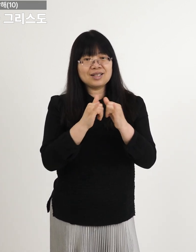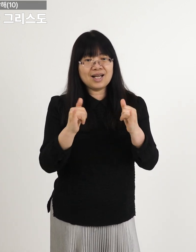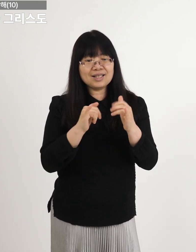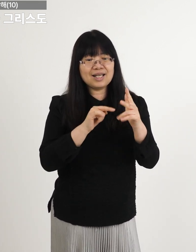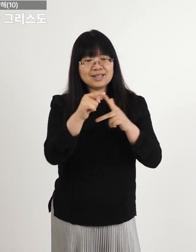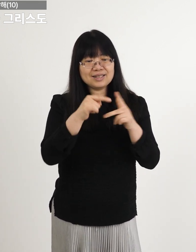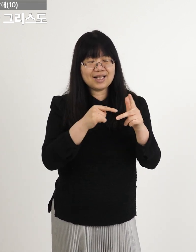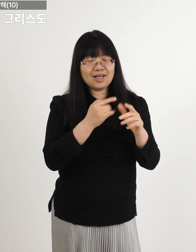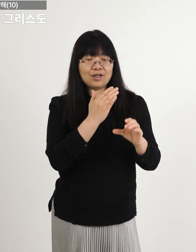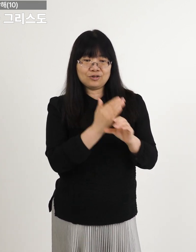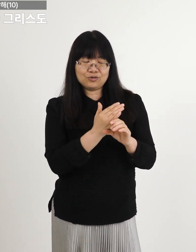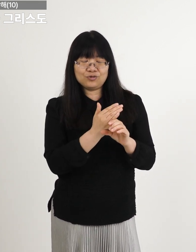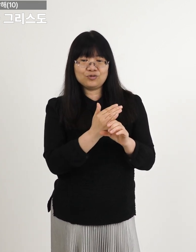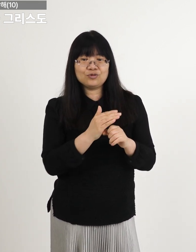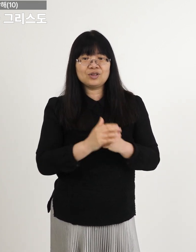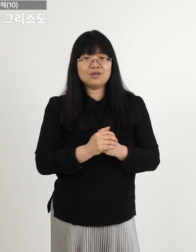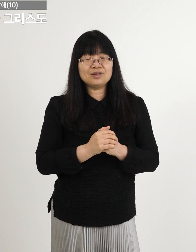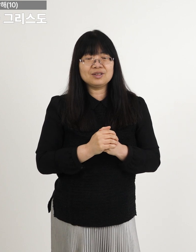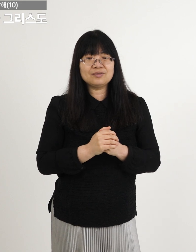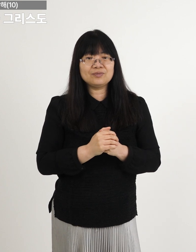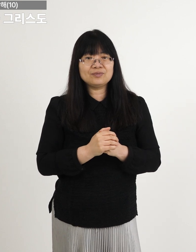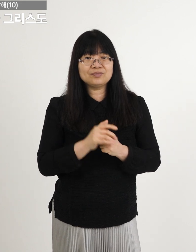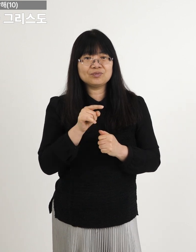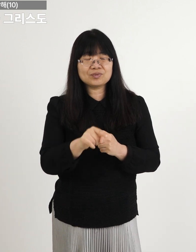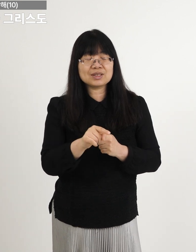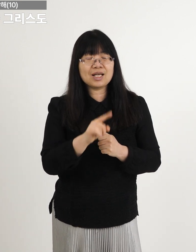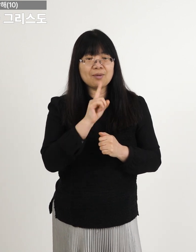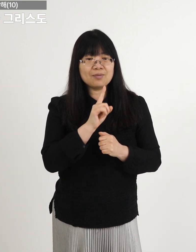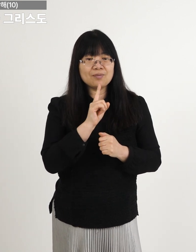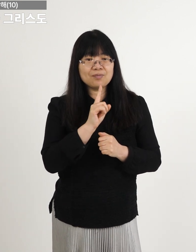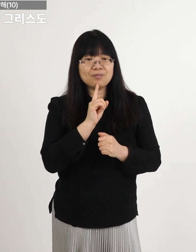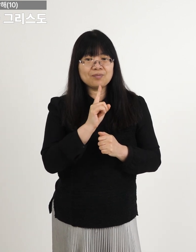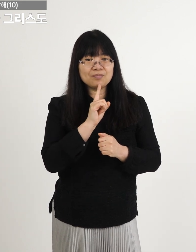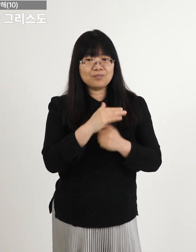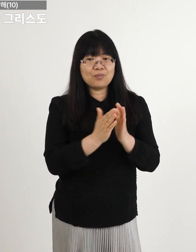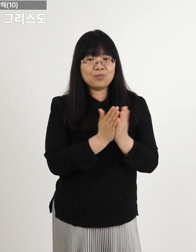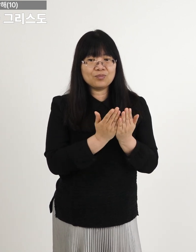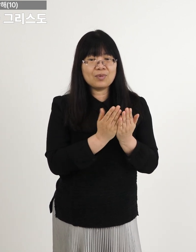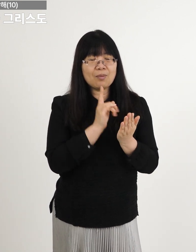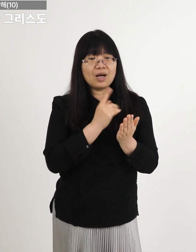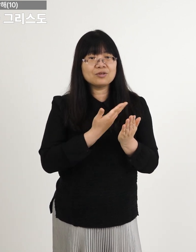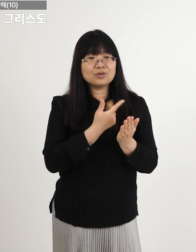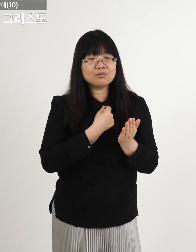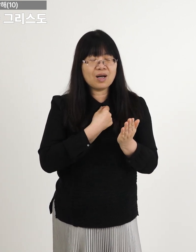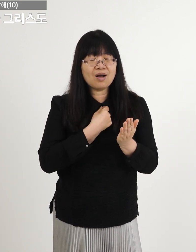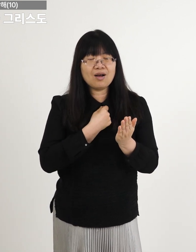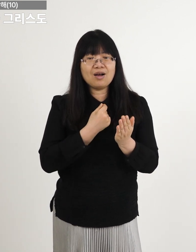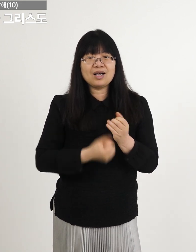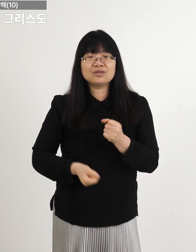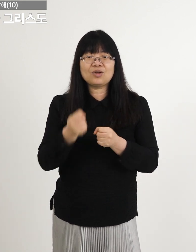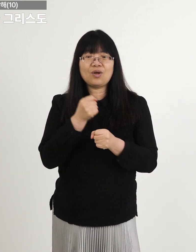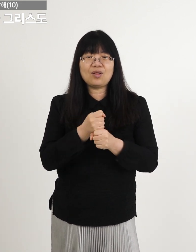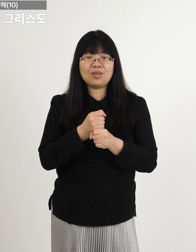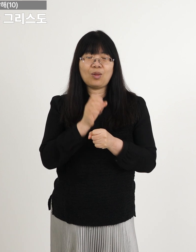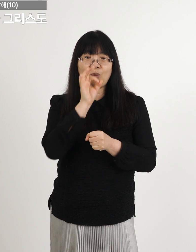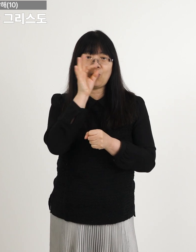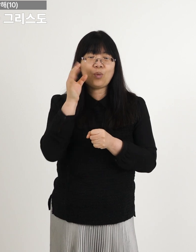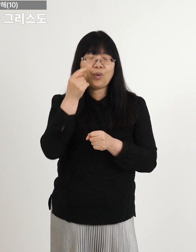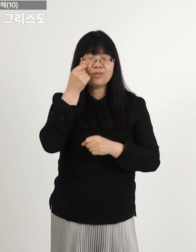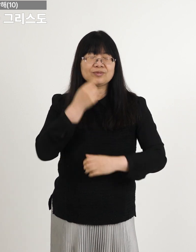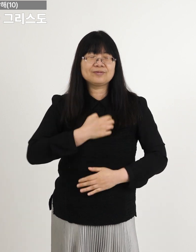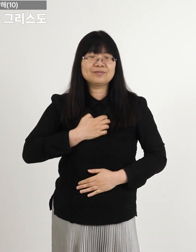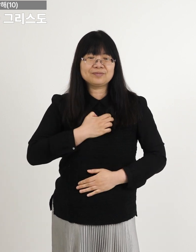이해 속에서는 이 본문이 말하고 싶은 게 뭘까요? 되돌려지지 않는 슬픔이에요.